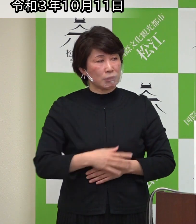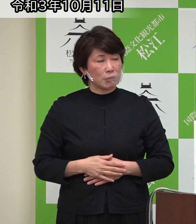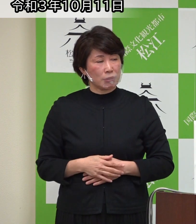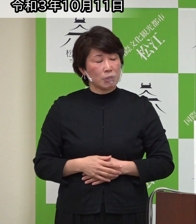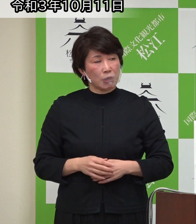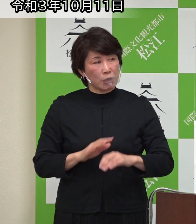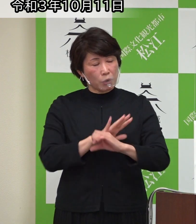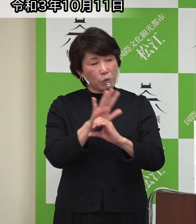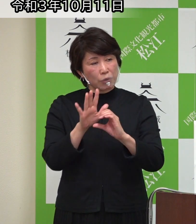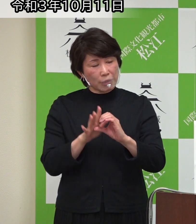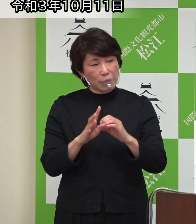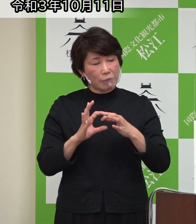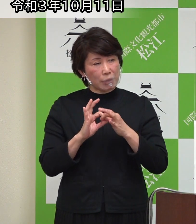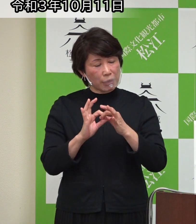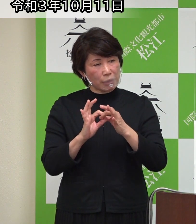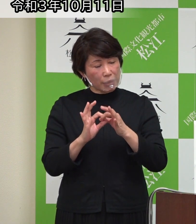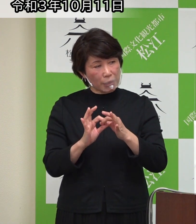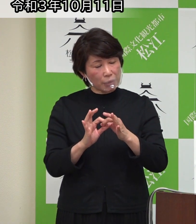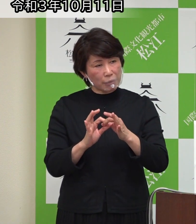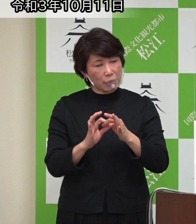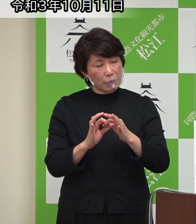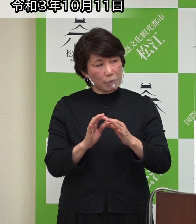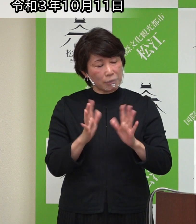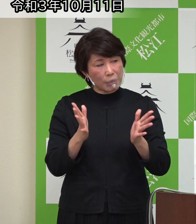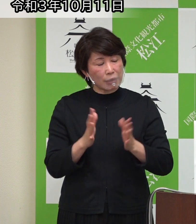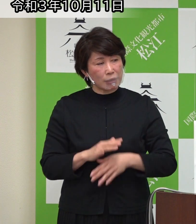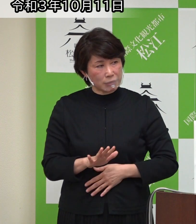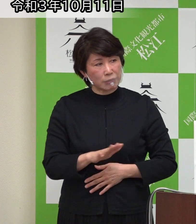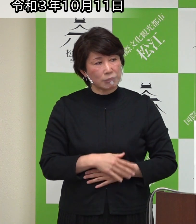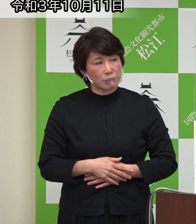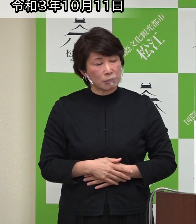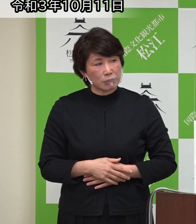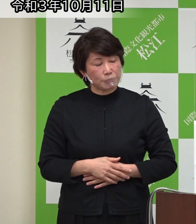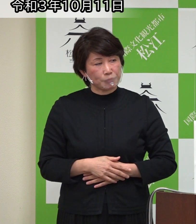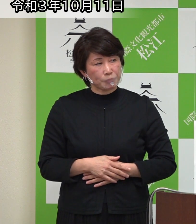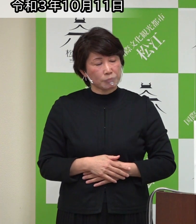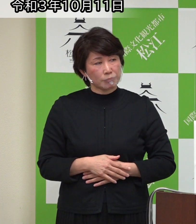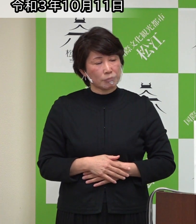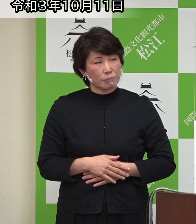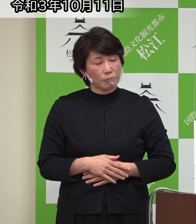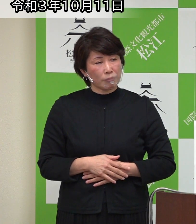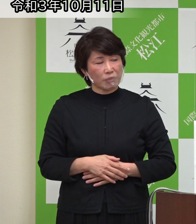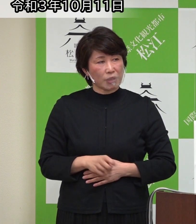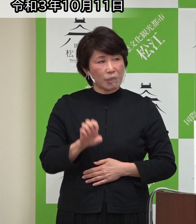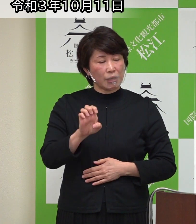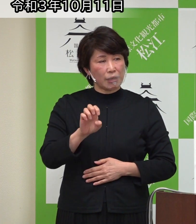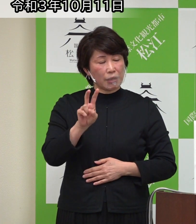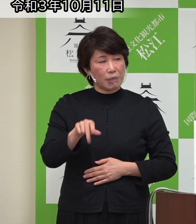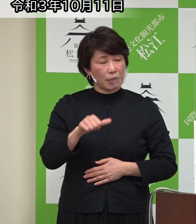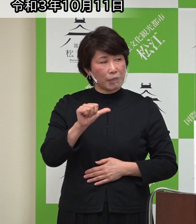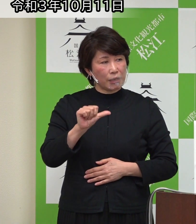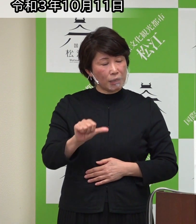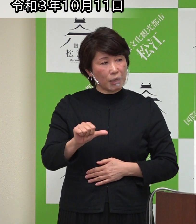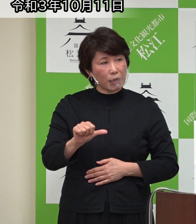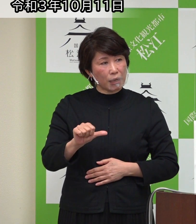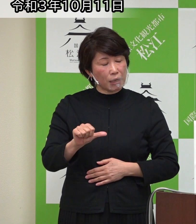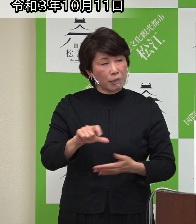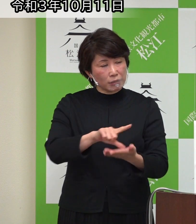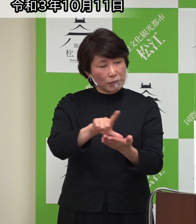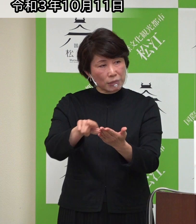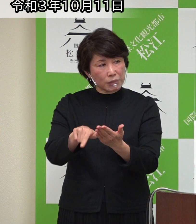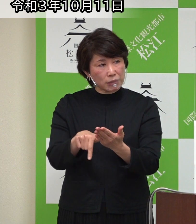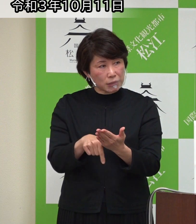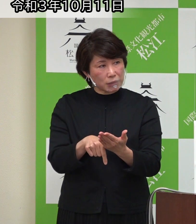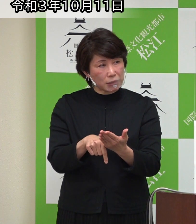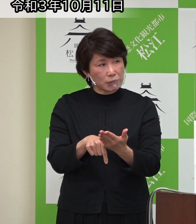ということにはなりますね。 ありがとうございます。あとエリアビジョンなんですけれども、はい、あのこのエリアビジョンのお話なんですけれども、